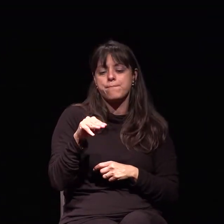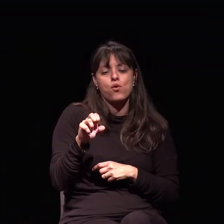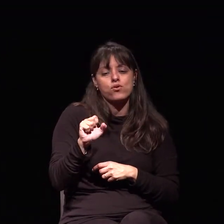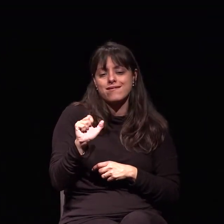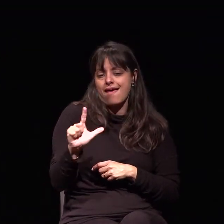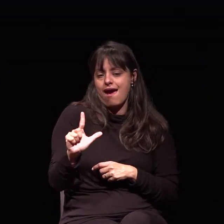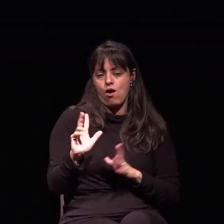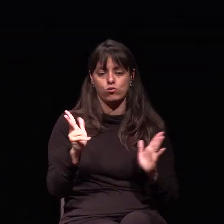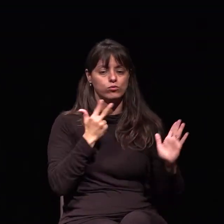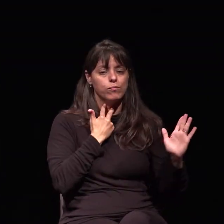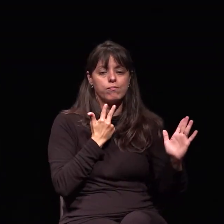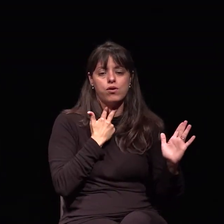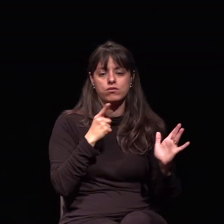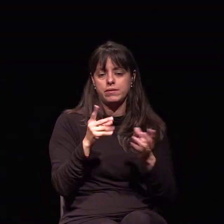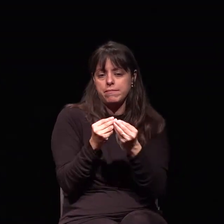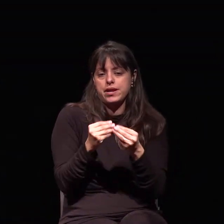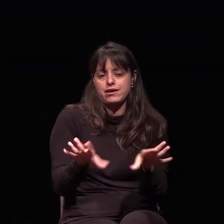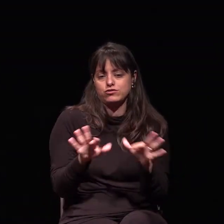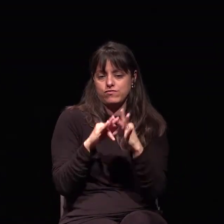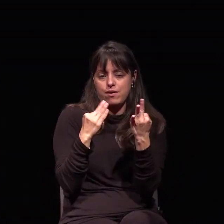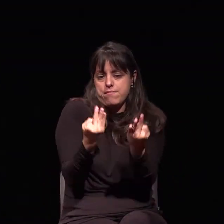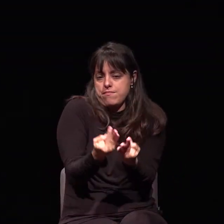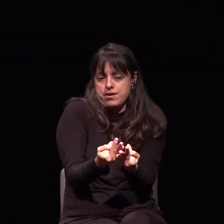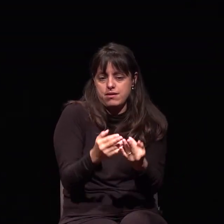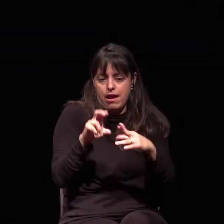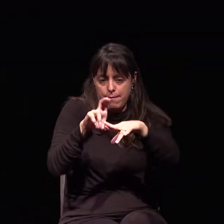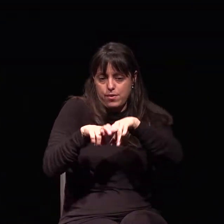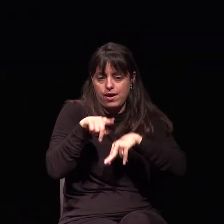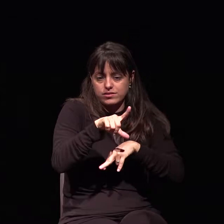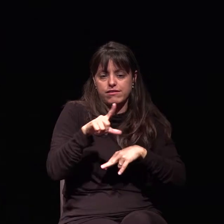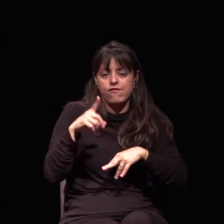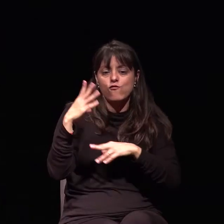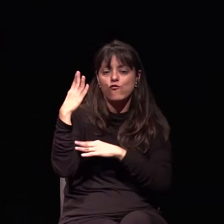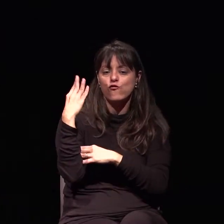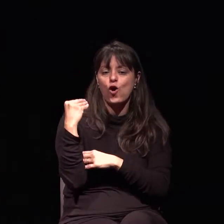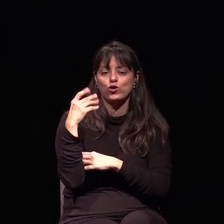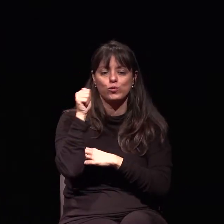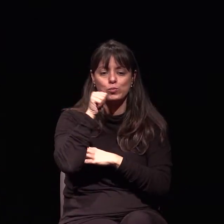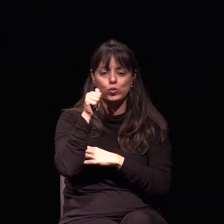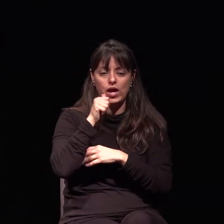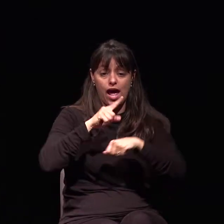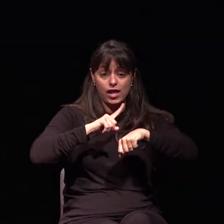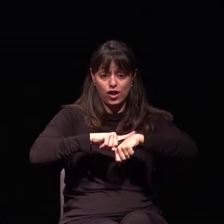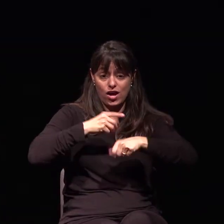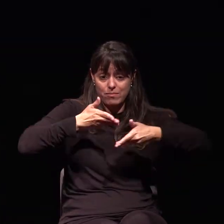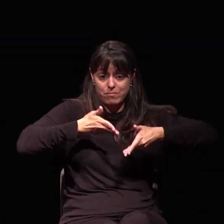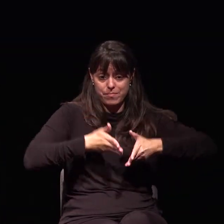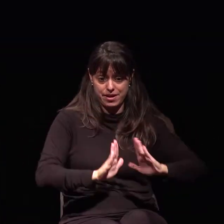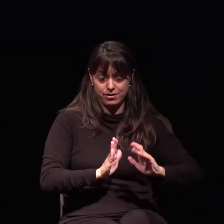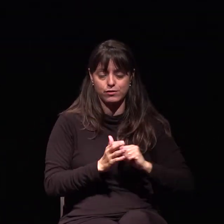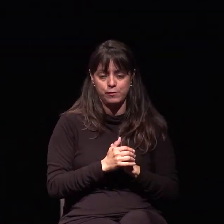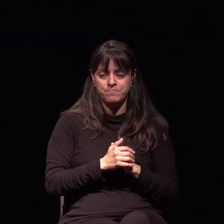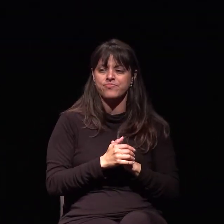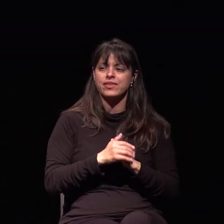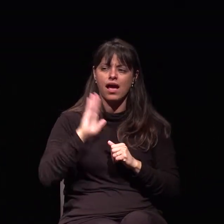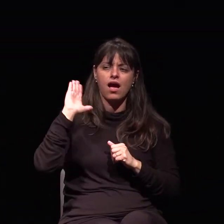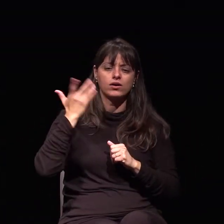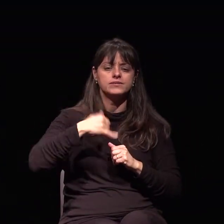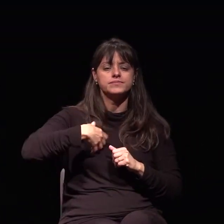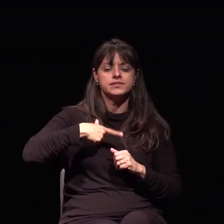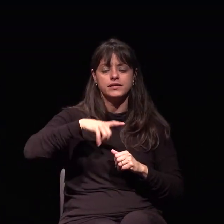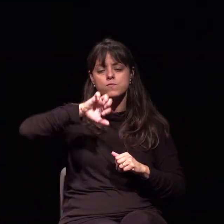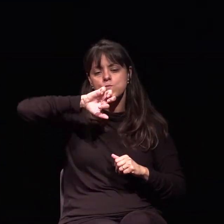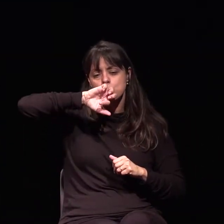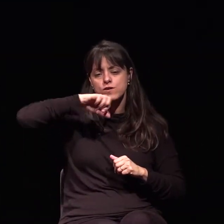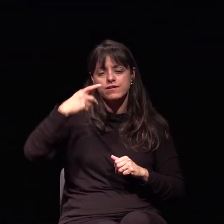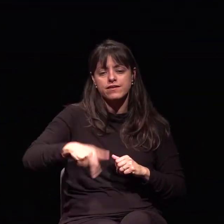isso prejudicava a família, e foi a pedido, inclusive, do arcebispo da época, que era aqui de São Paulo, Dom Agnello